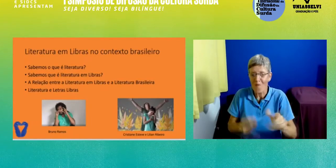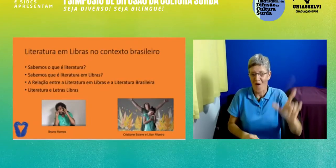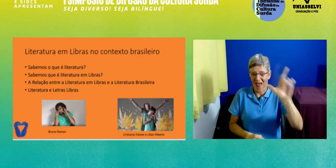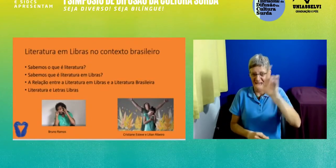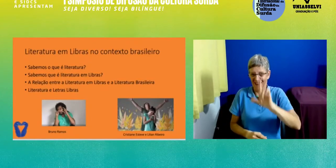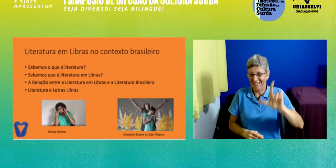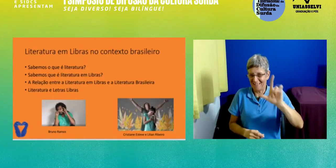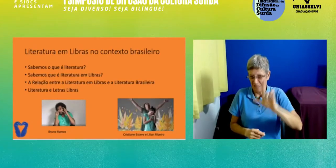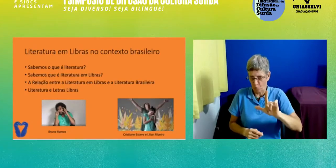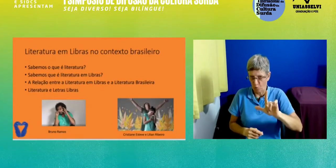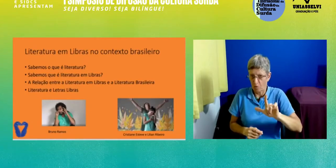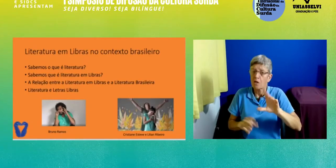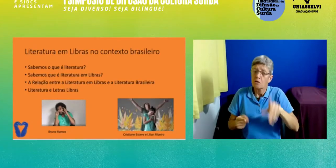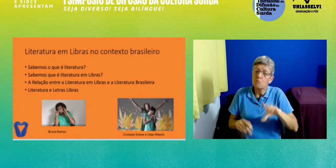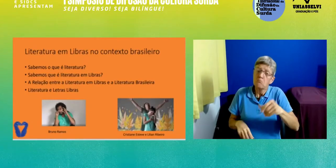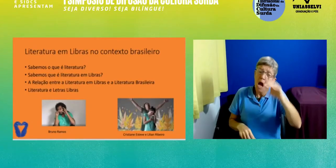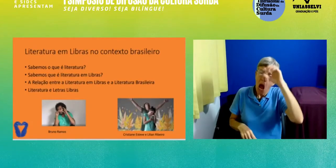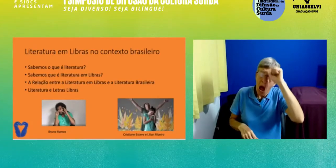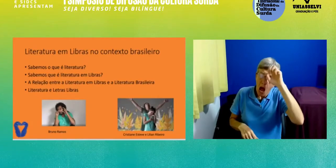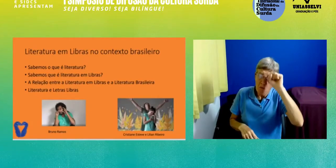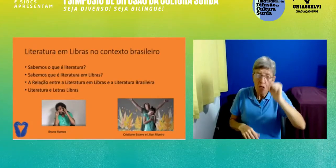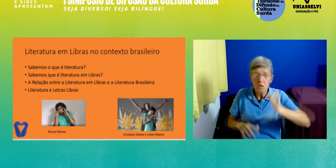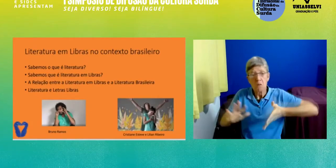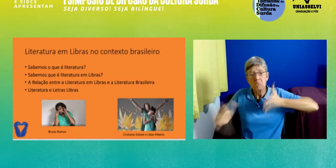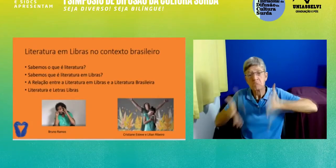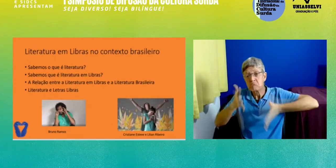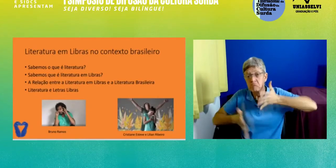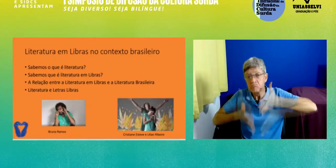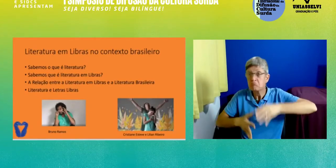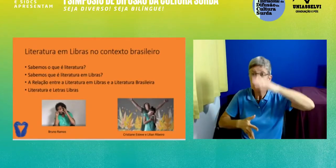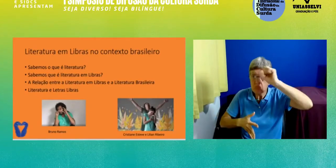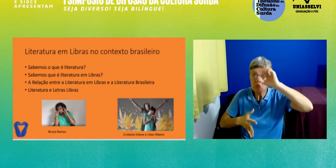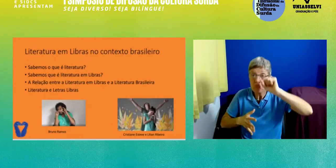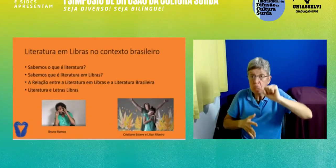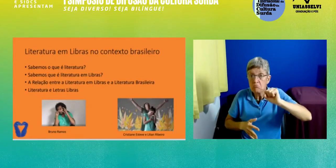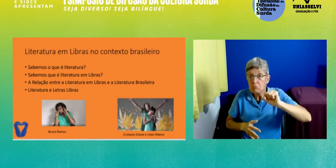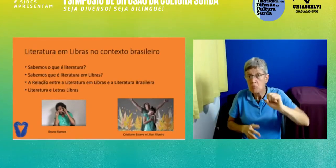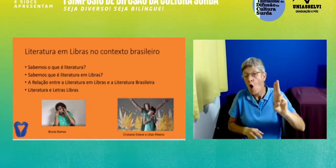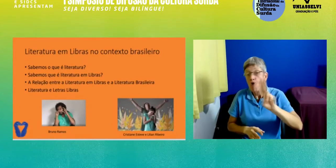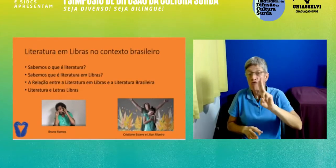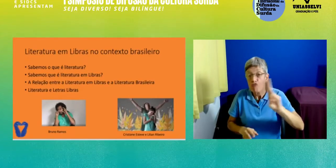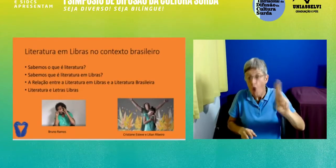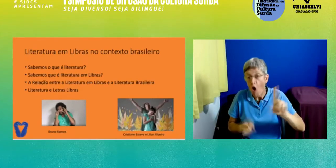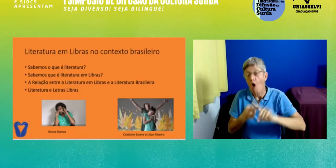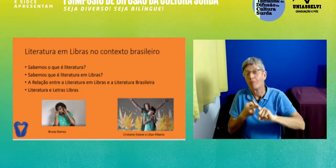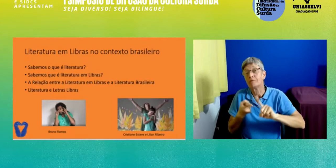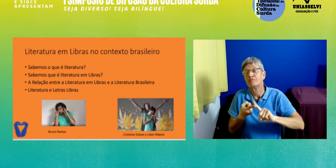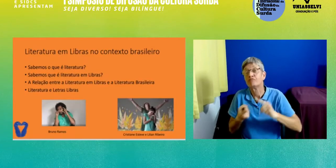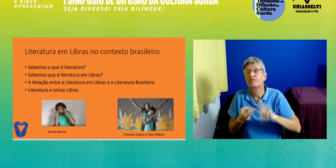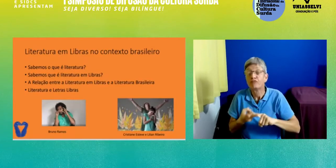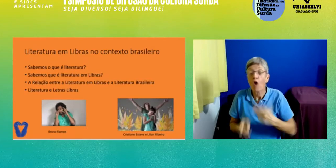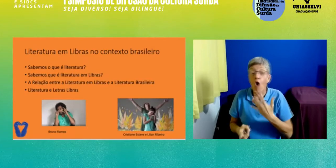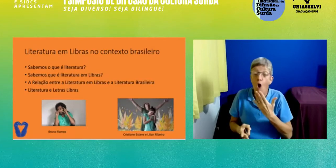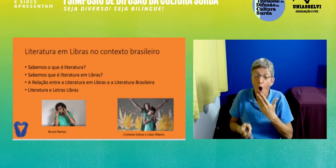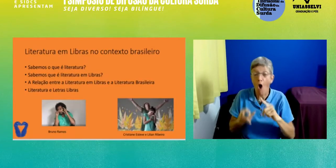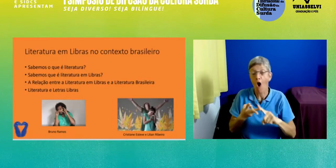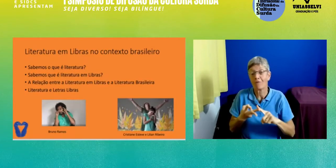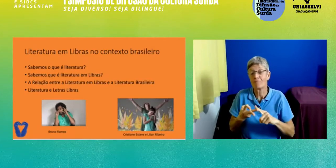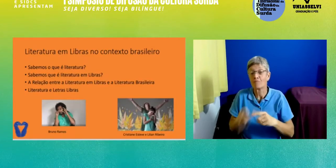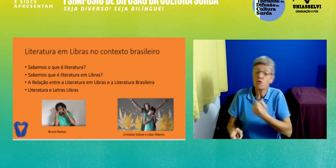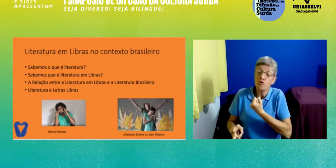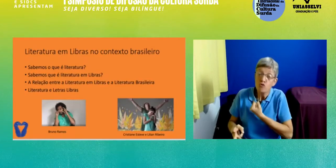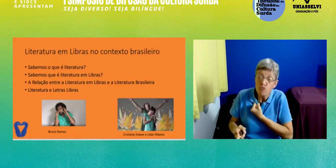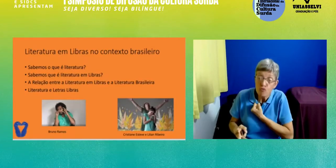muito especial e fluente, que se torna uma literatura. E às vezes a pessoa aprendeu Libras,